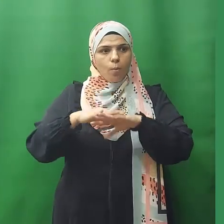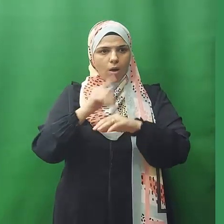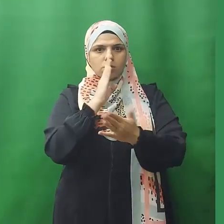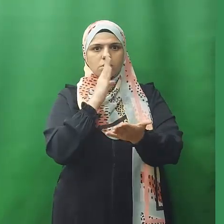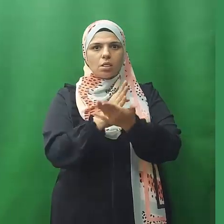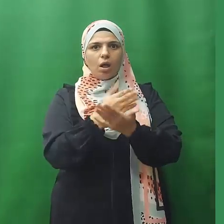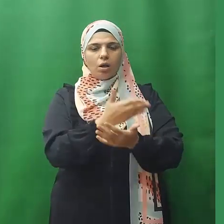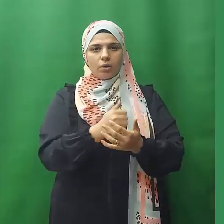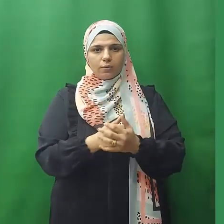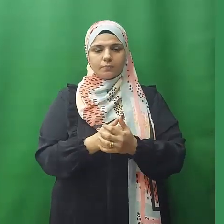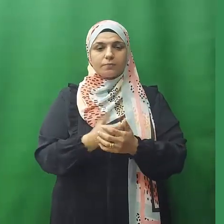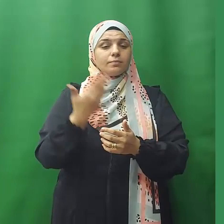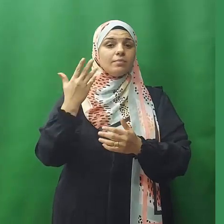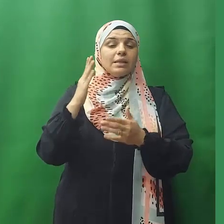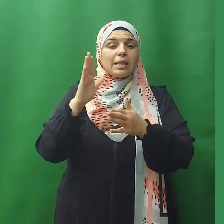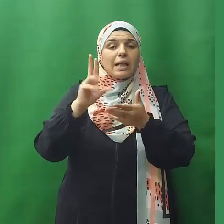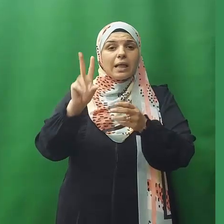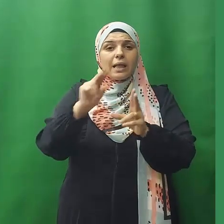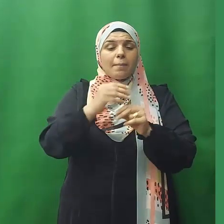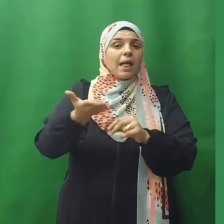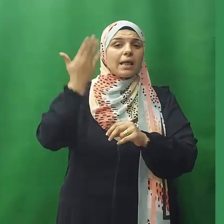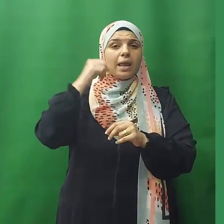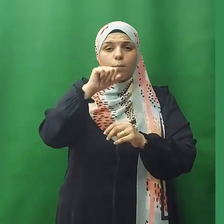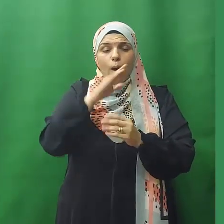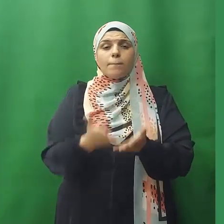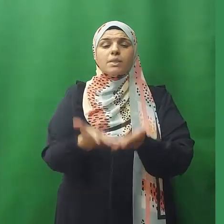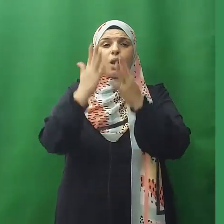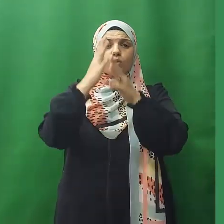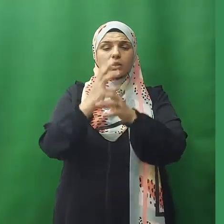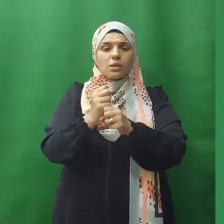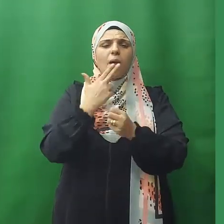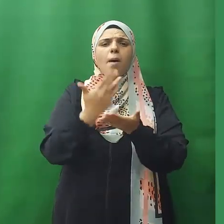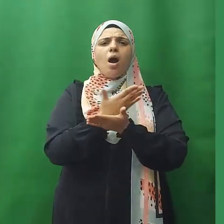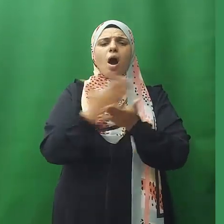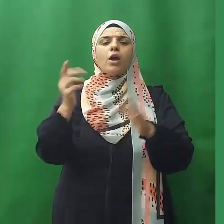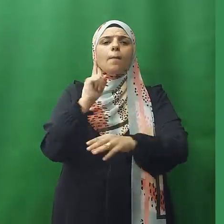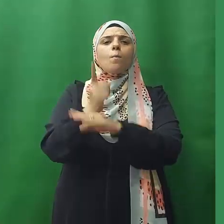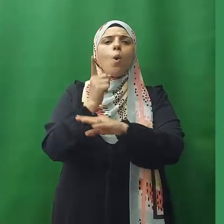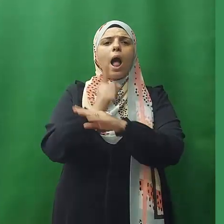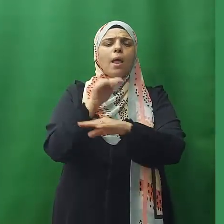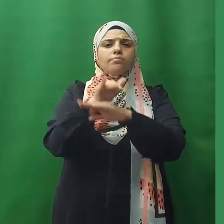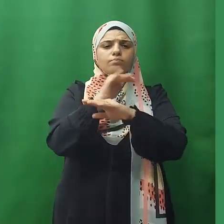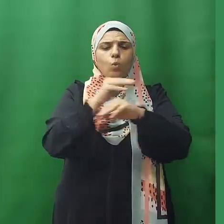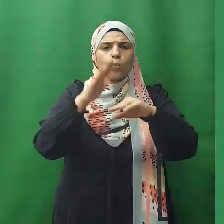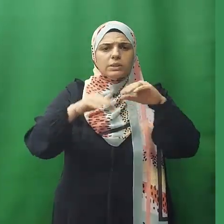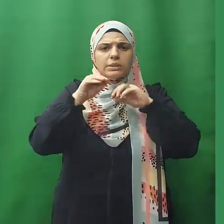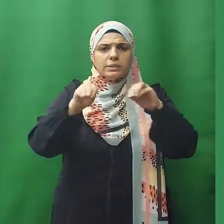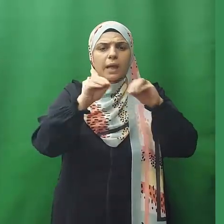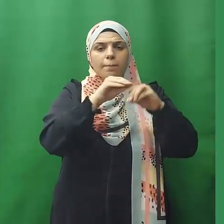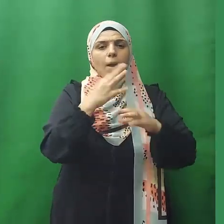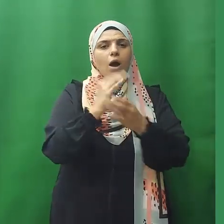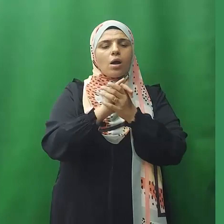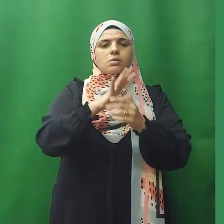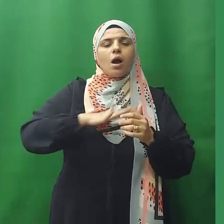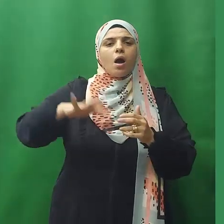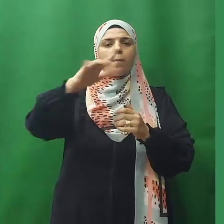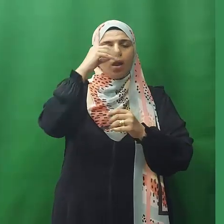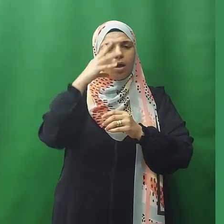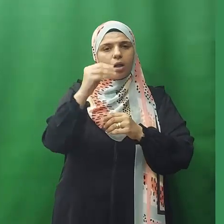كما كان نبينا صلى الله عليه وسلم خير معلم ومربي لاصحابه رضي الله عنهم يوجههم